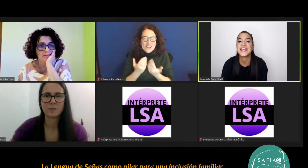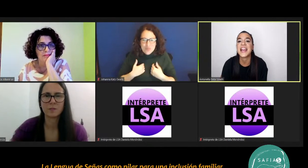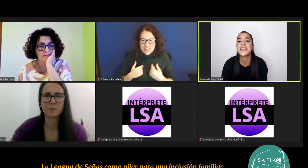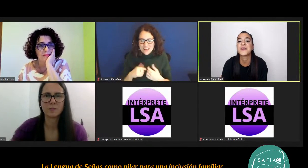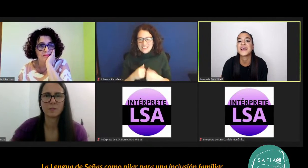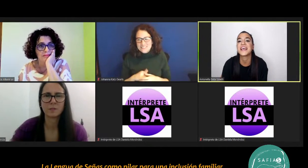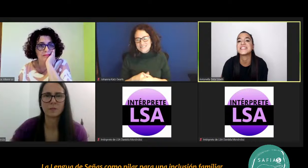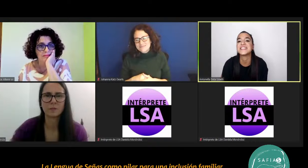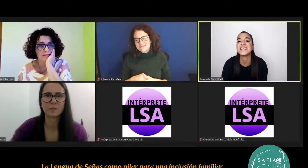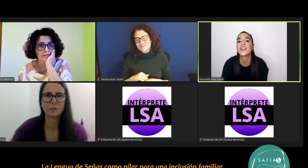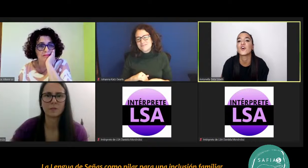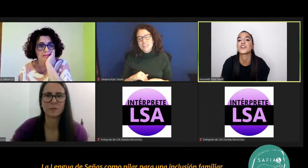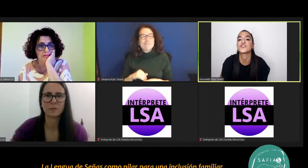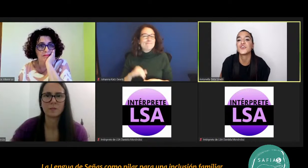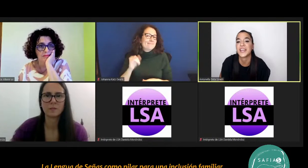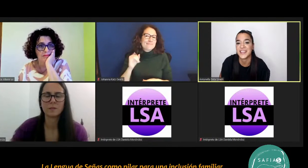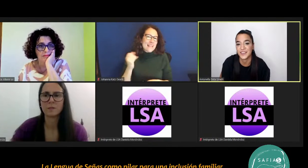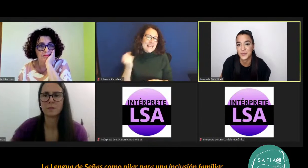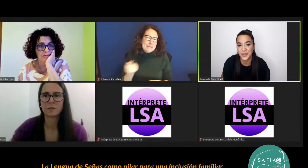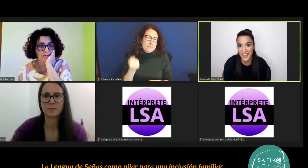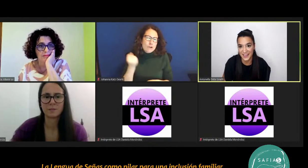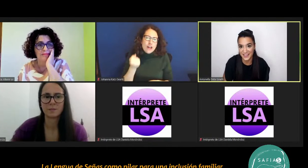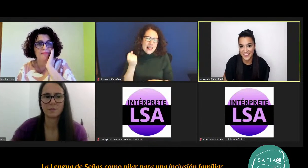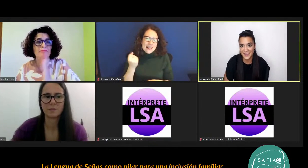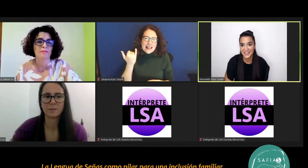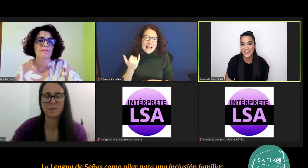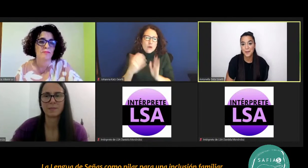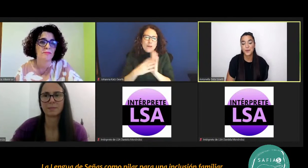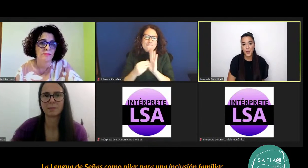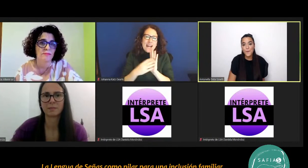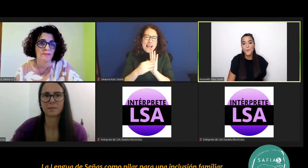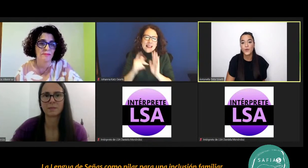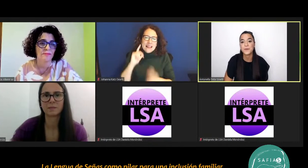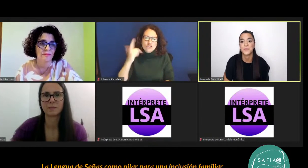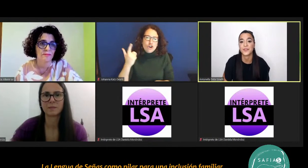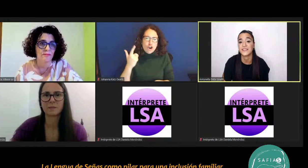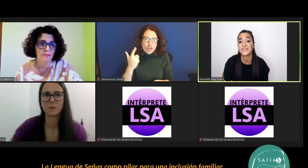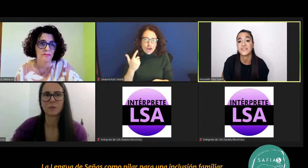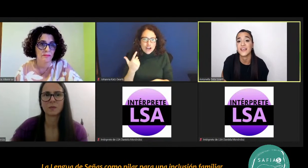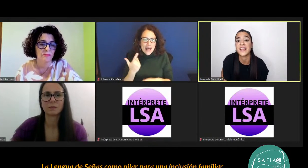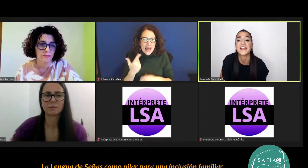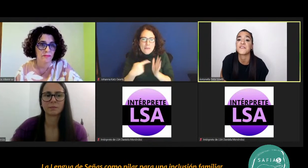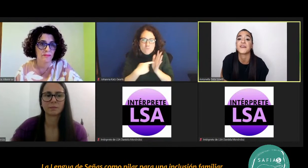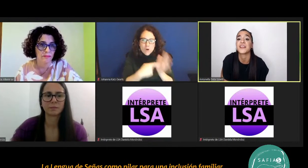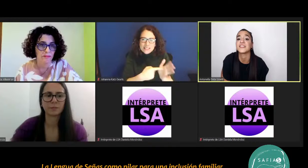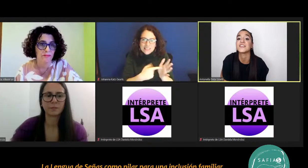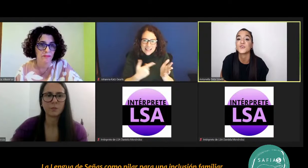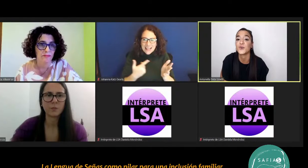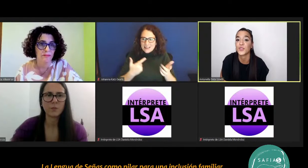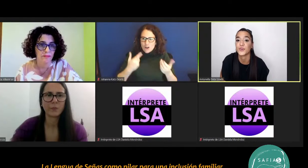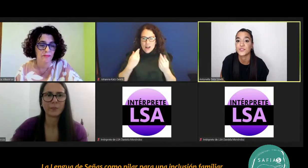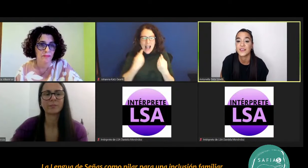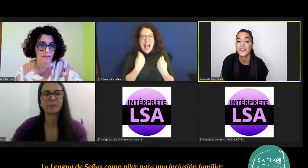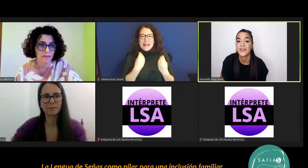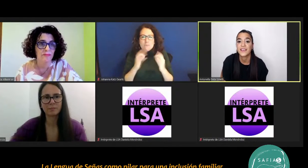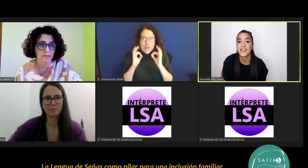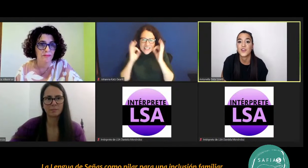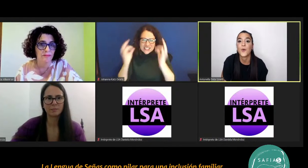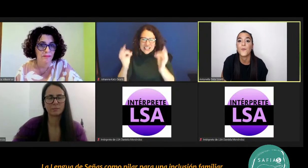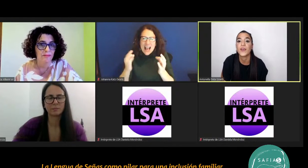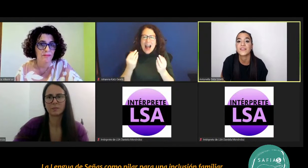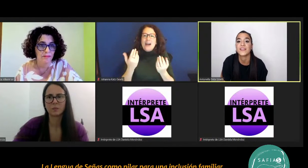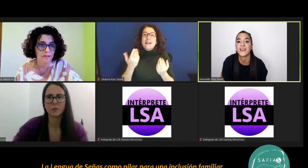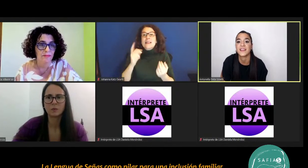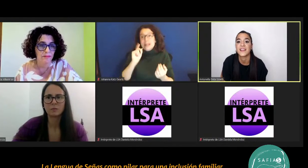Y tenía la libertad de decidir lo que yo quería estudiar. Pero es muy importante tener referentes sordos que